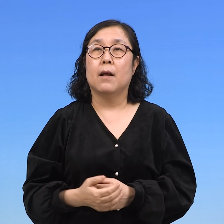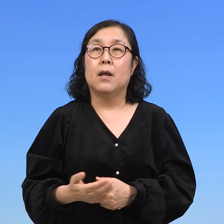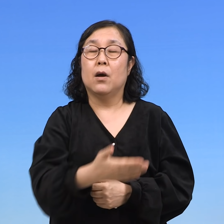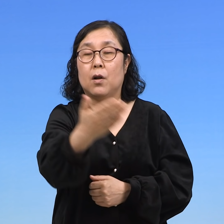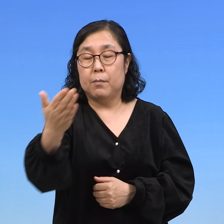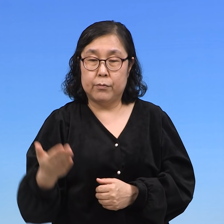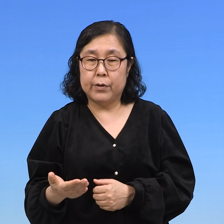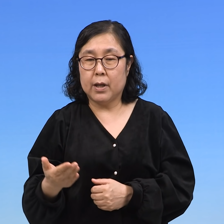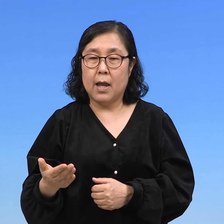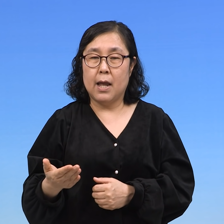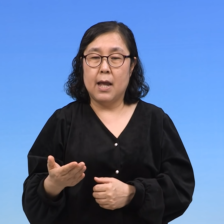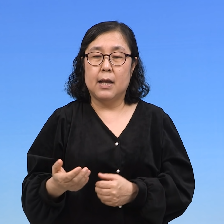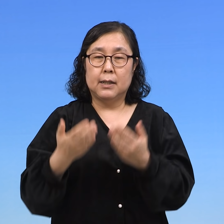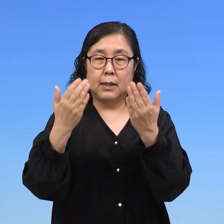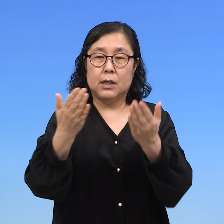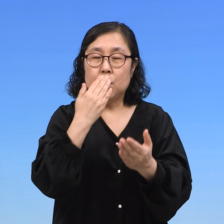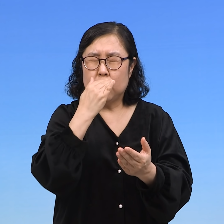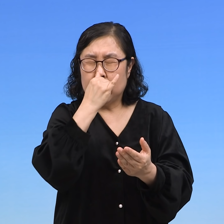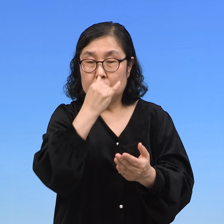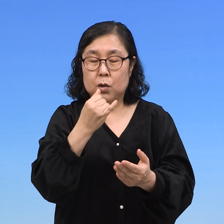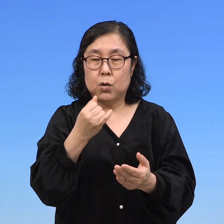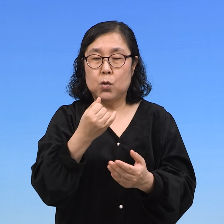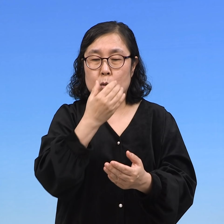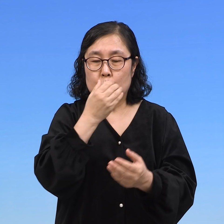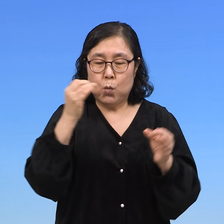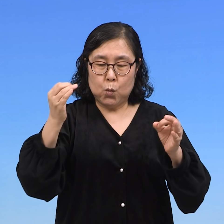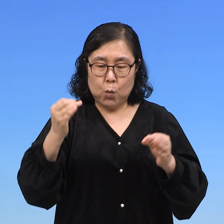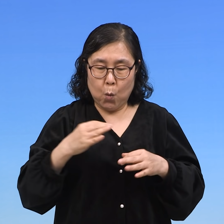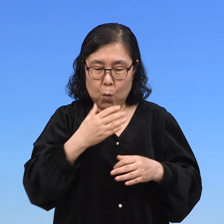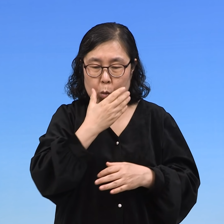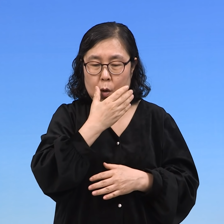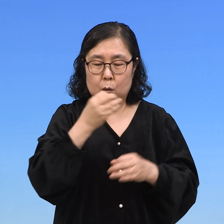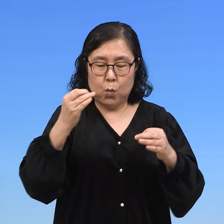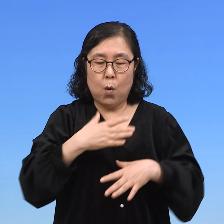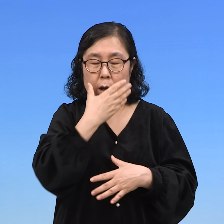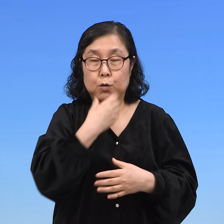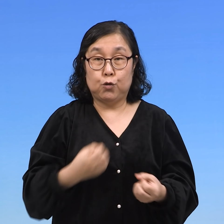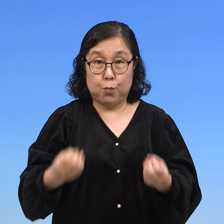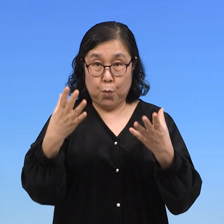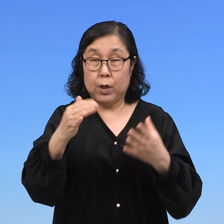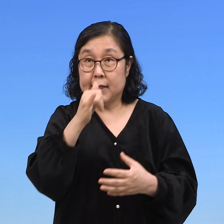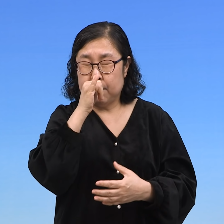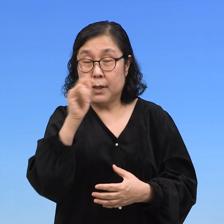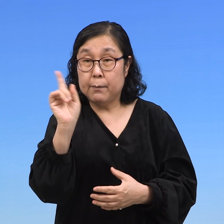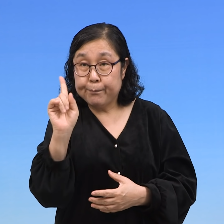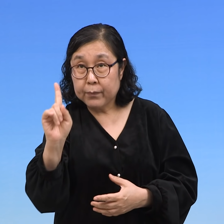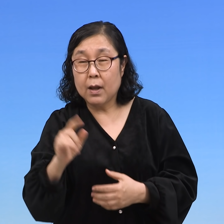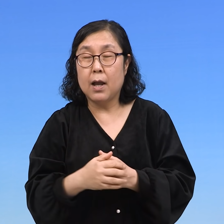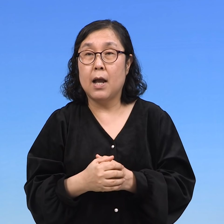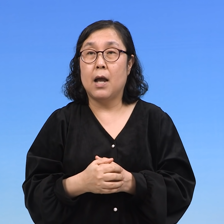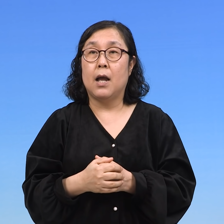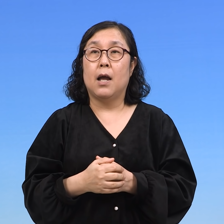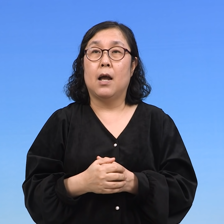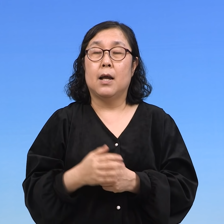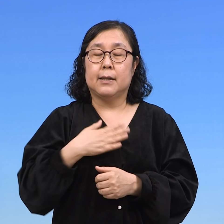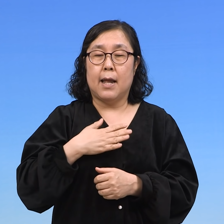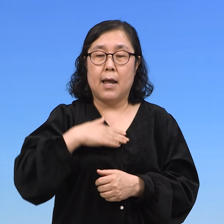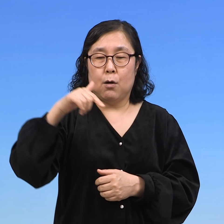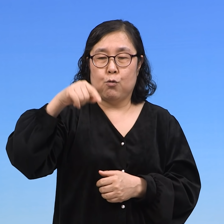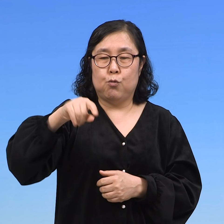나오신 여러분 제가 드릴 수 있는 축복 중에 놀라운 축복이 이거라 생각합니다 오늘 여러분 우리는요 그 구호가